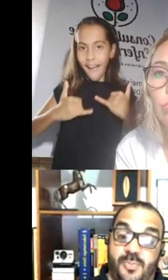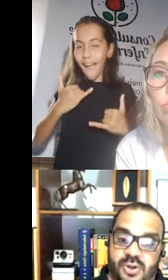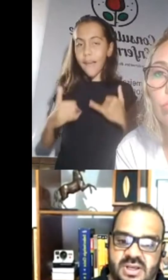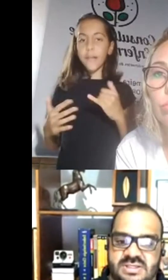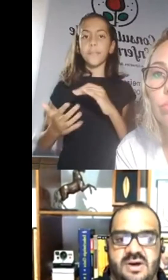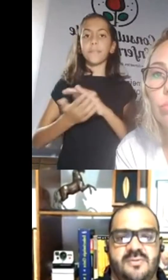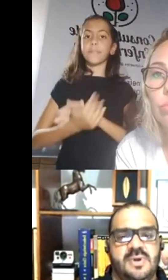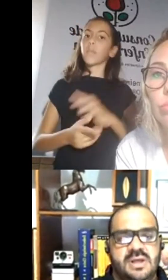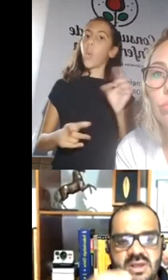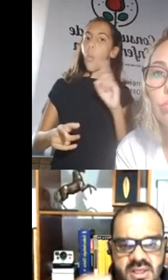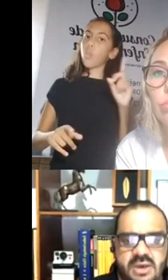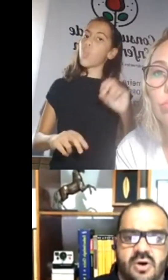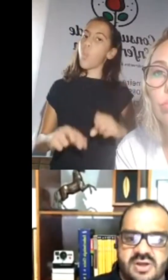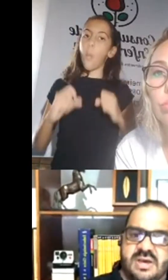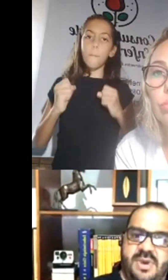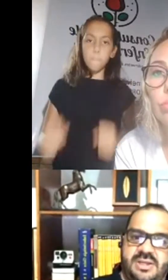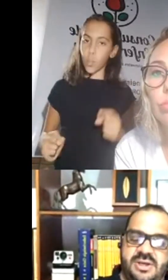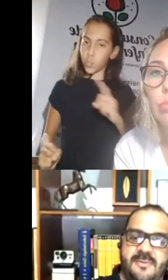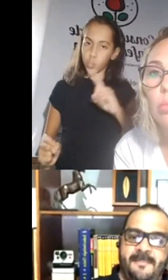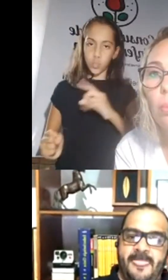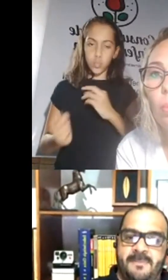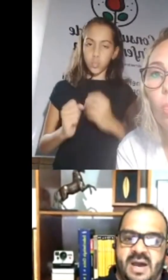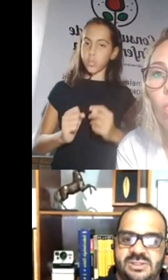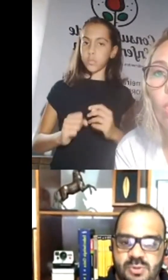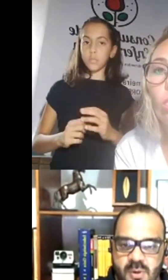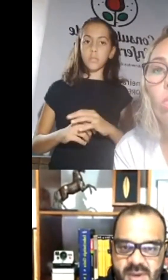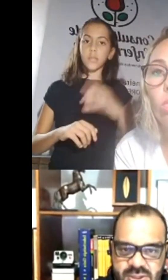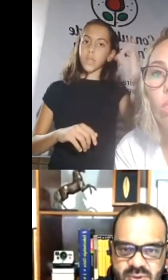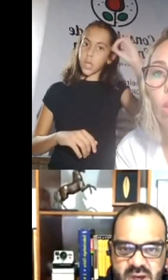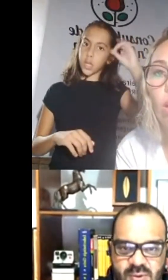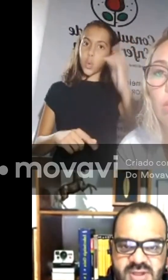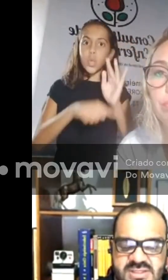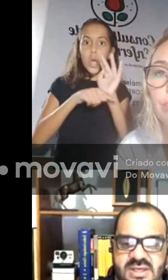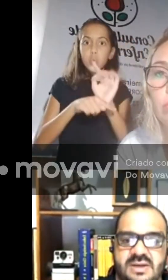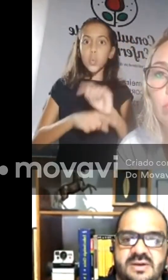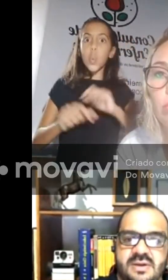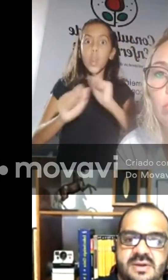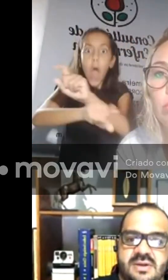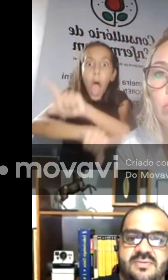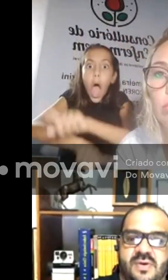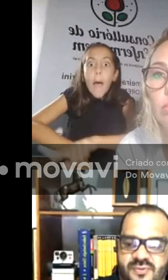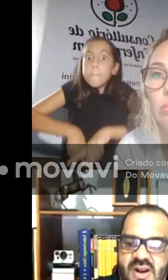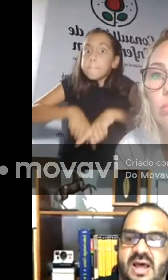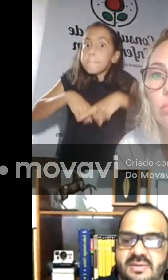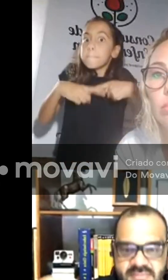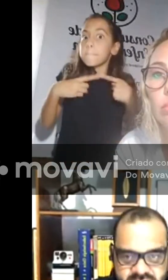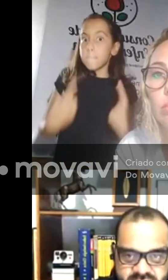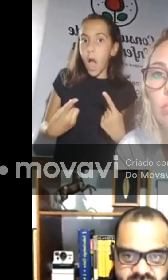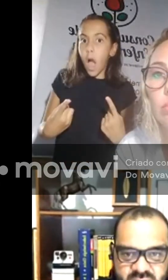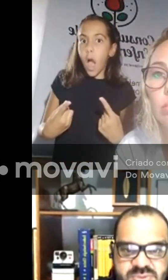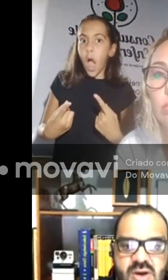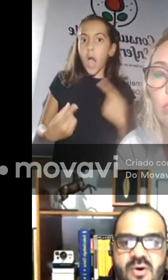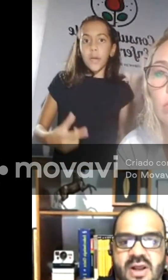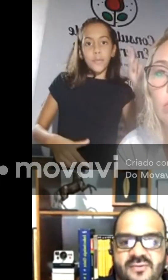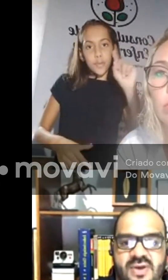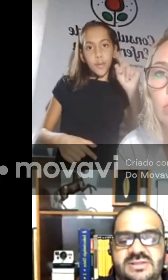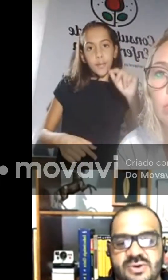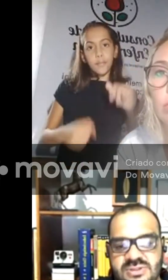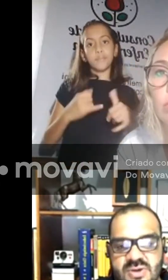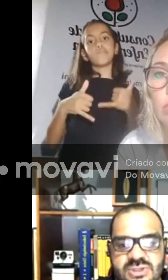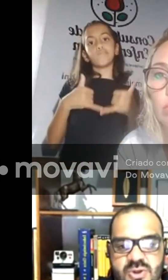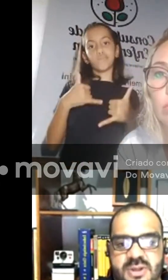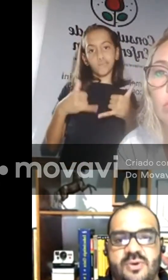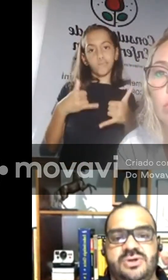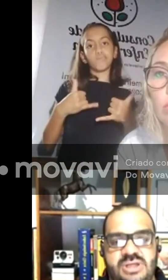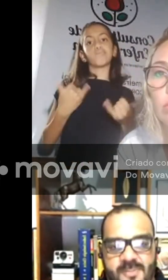de proteção rigorosamente. Mas no momento que acontecer, vamos falar, vamos agora ver. Se